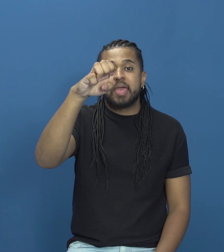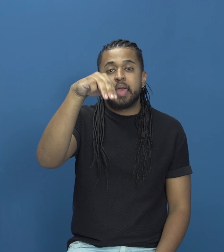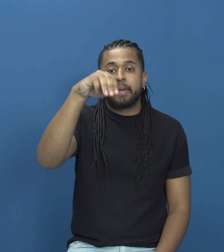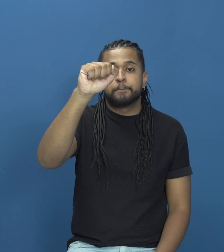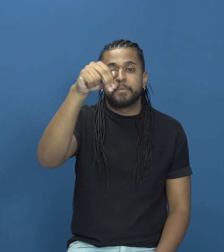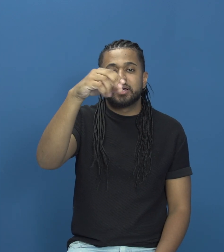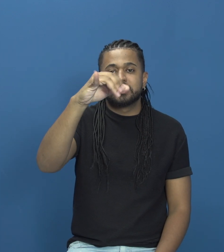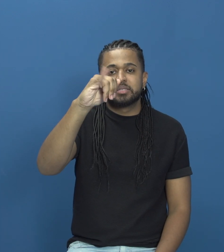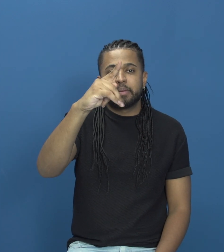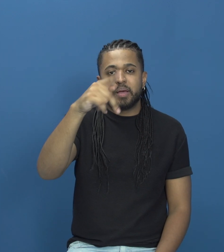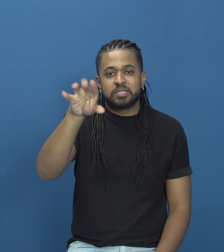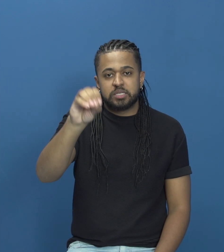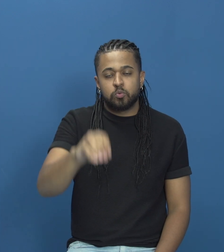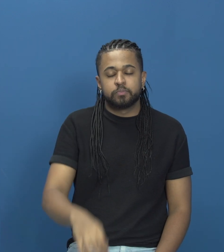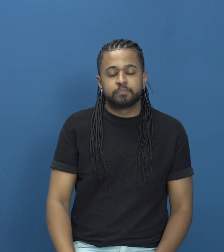emancipação.